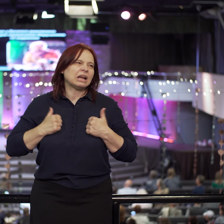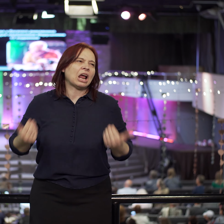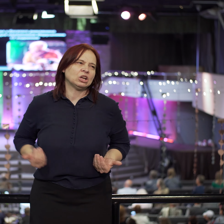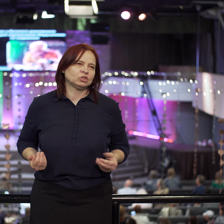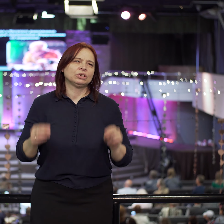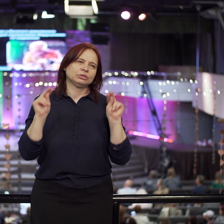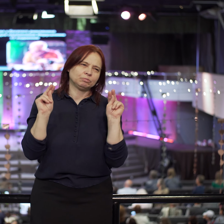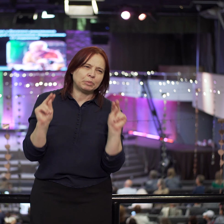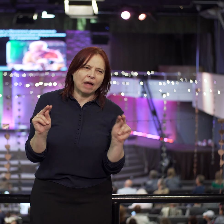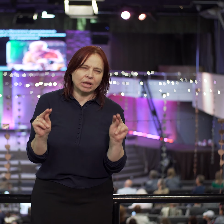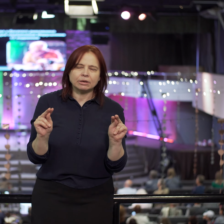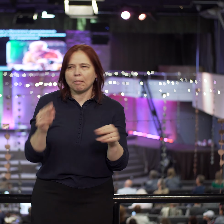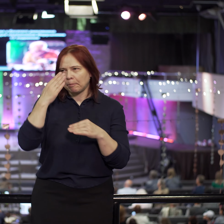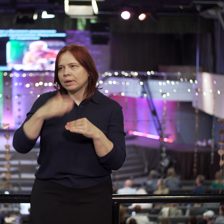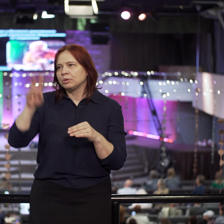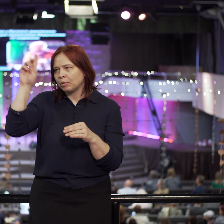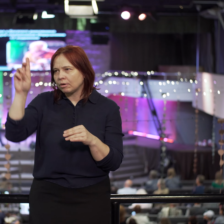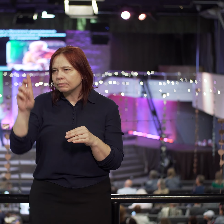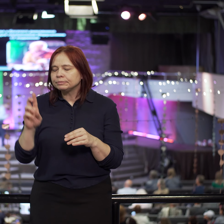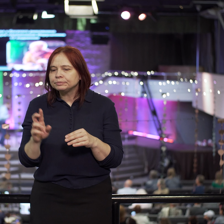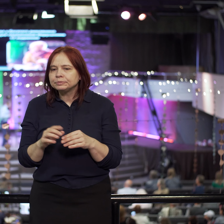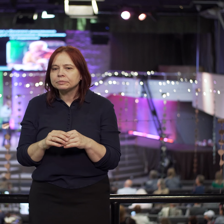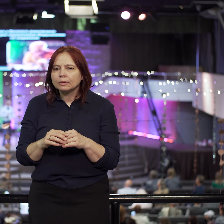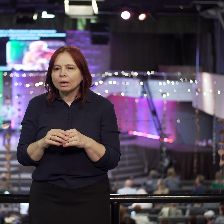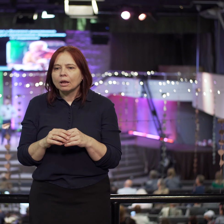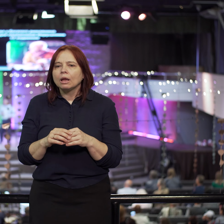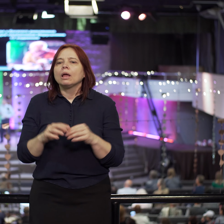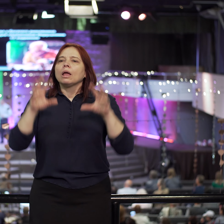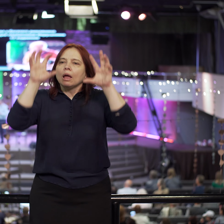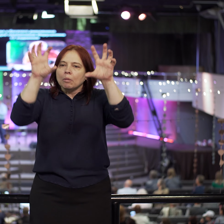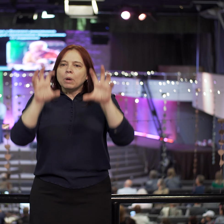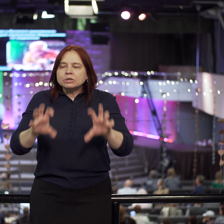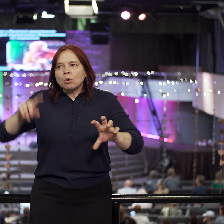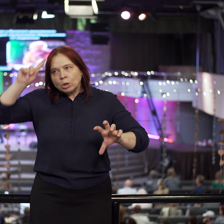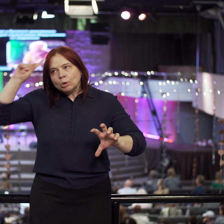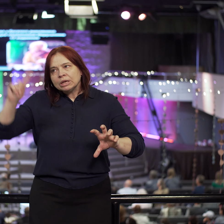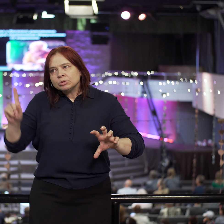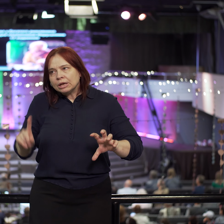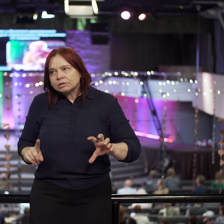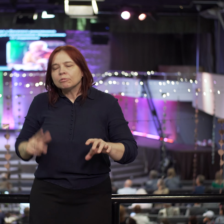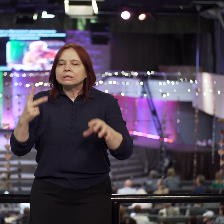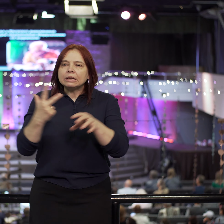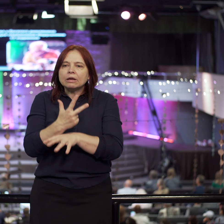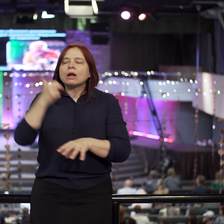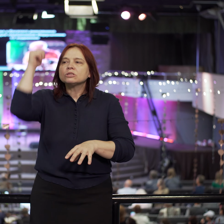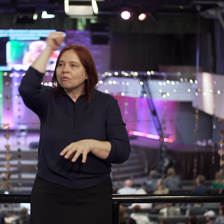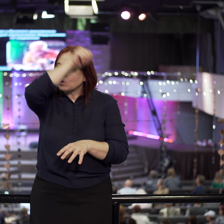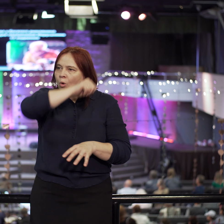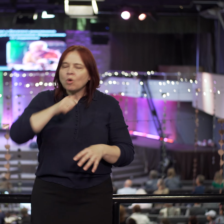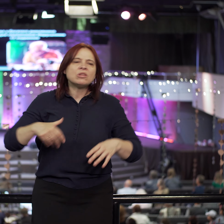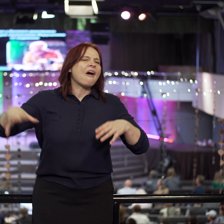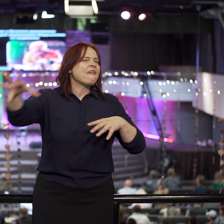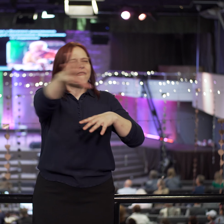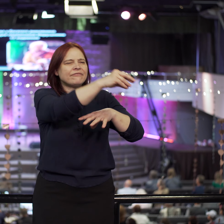праведность. И вы знаете, что по закону иудейскому три раза в году весь